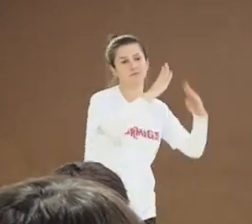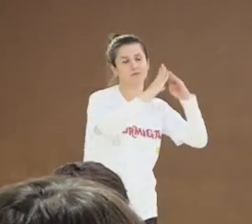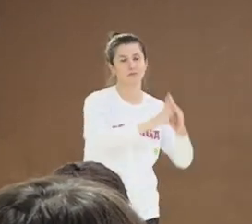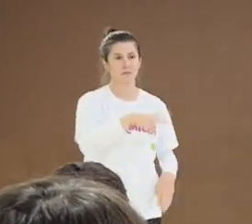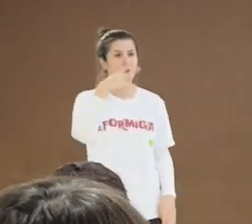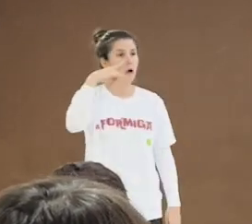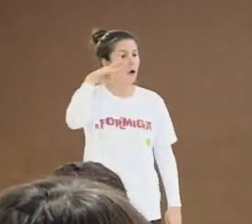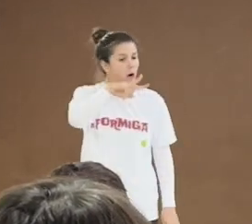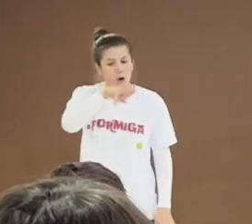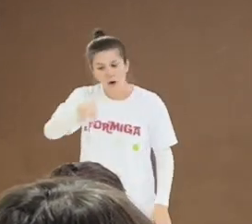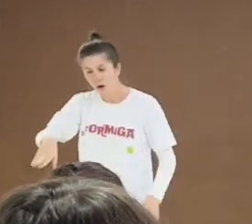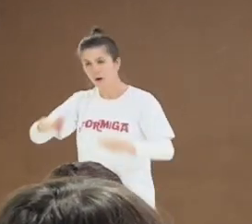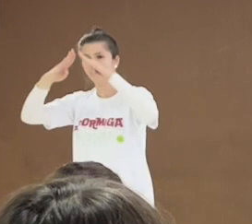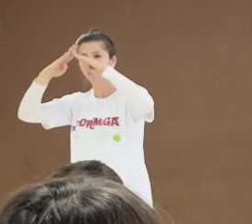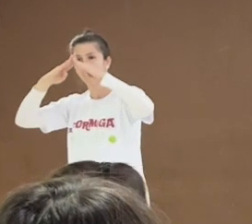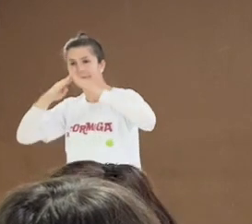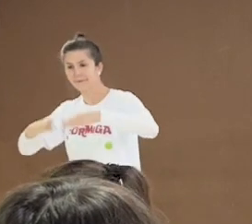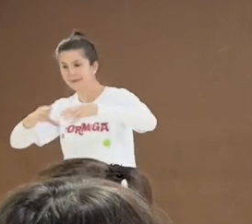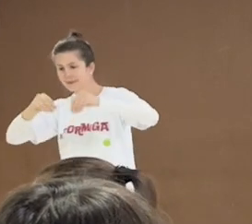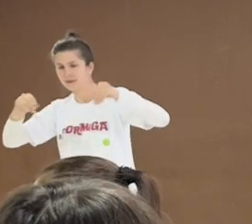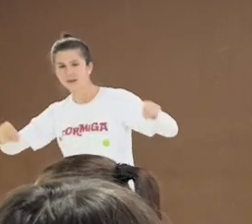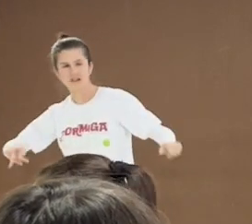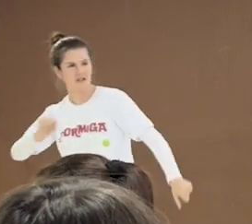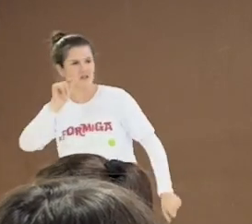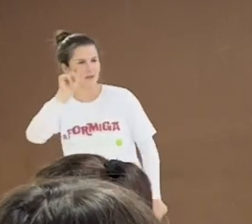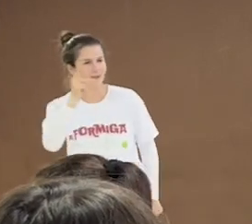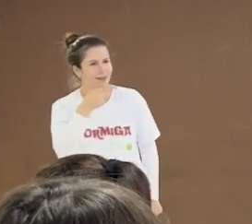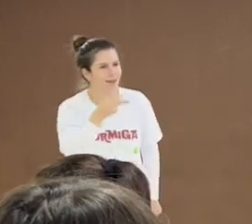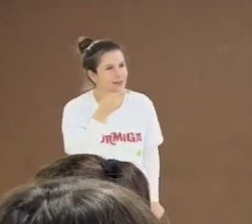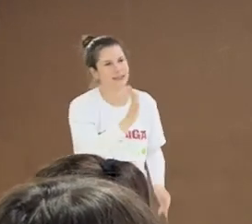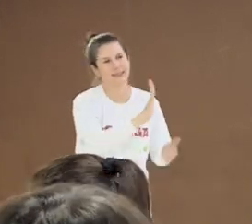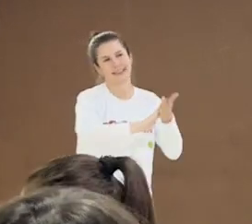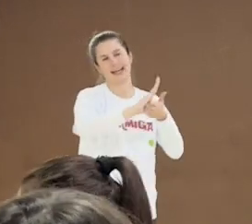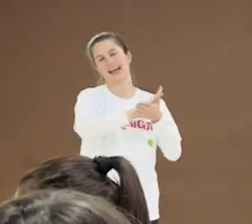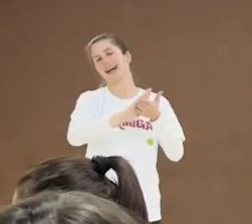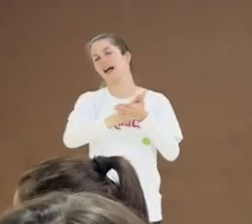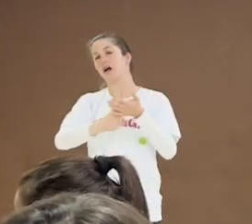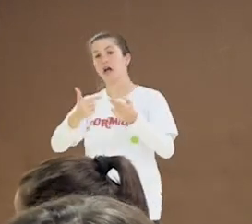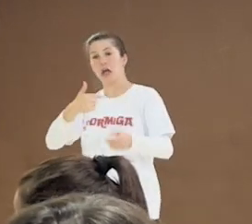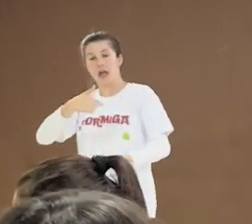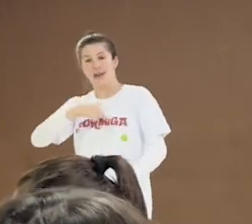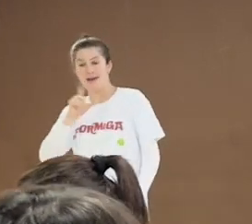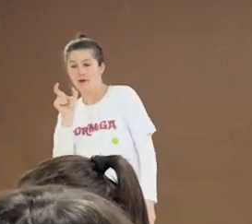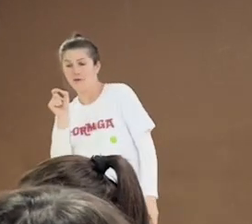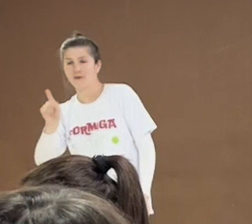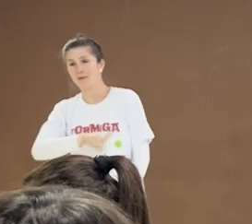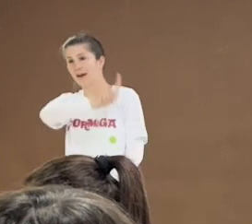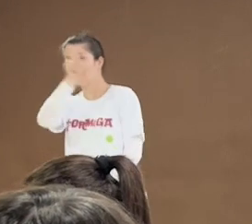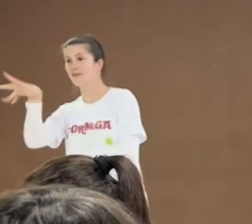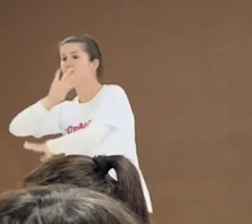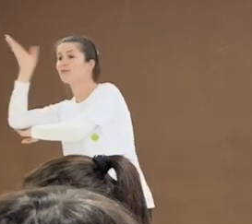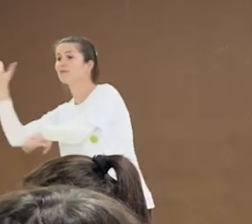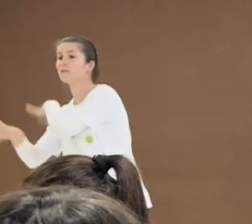espaço que temos. Vai ser um saco aturar essa rainha. O que você disse? Nada não. Eu posso ir embora daqui e procurar outra